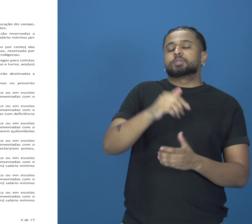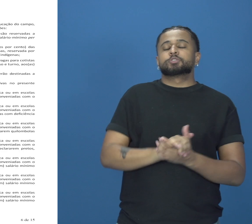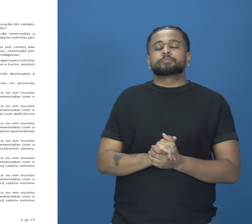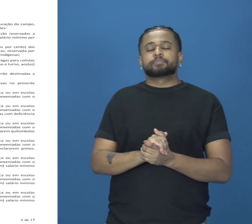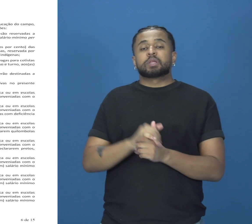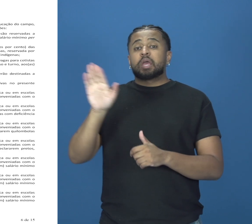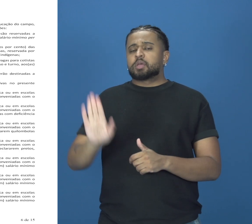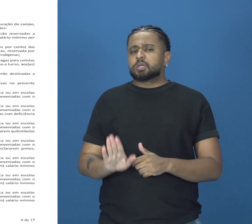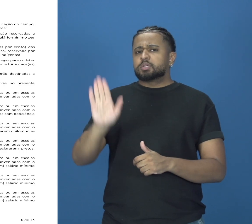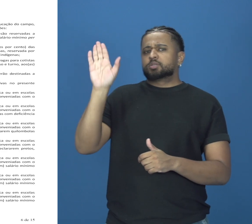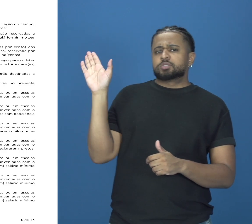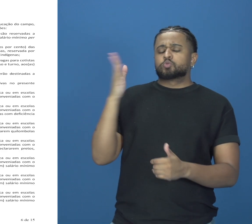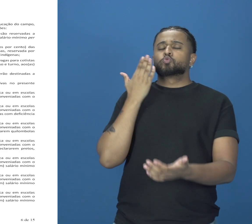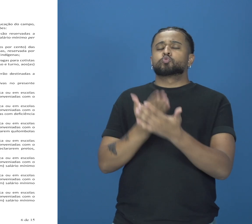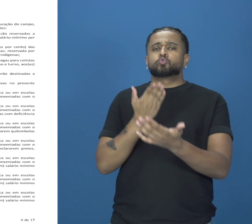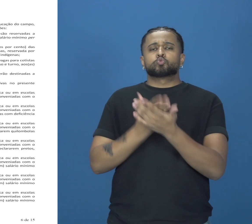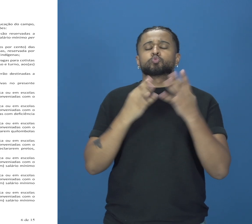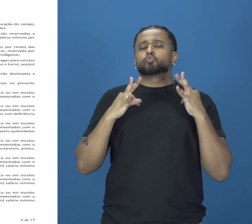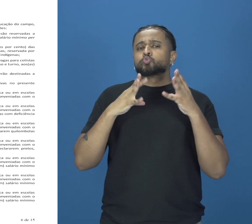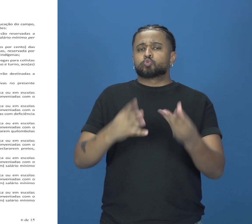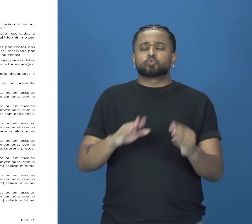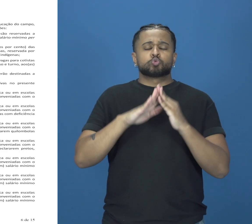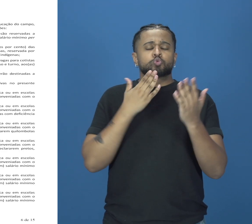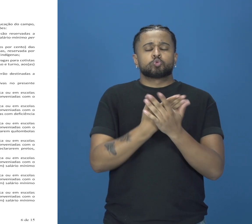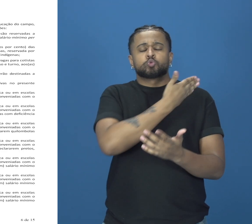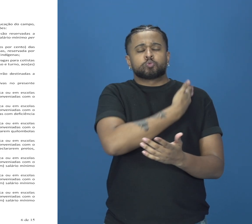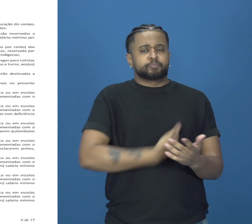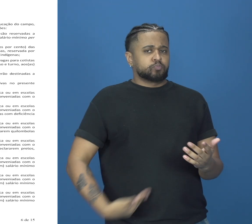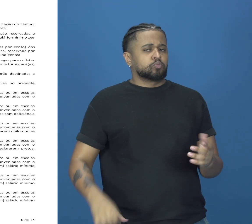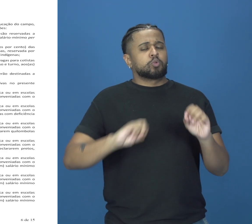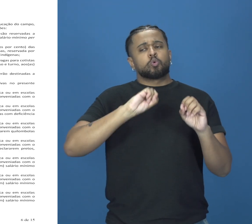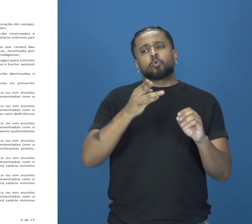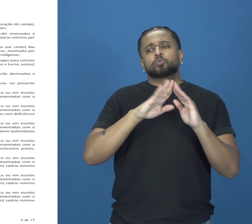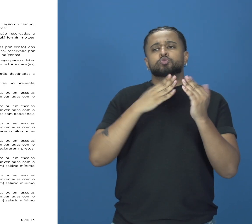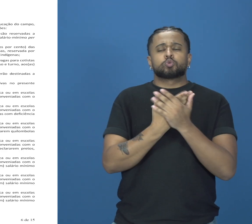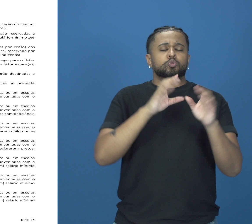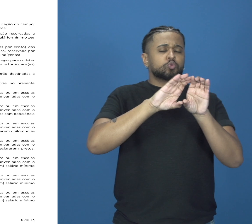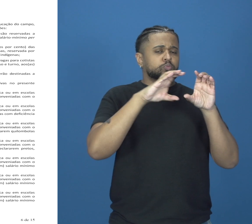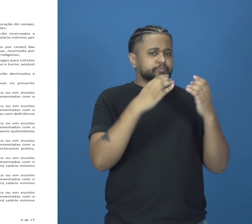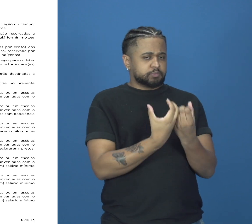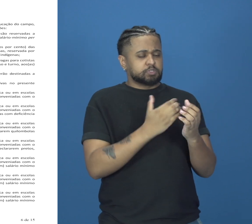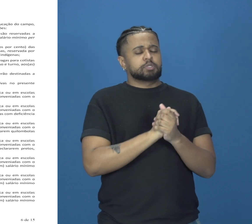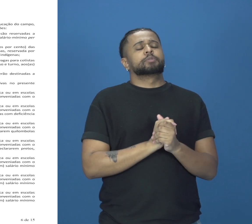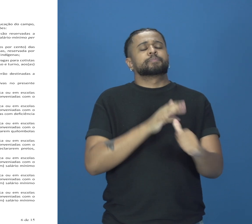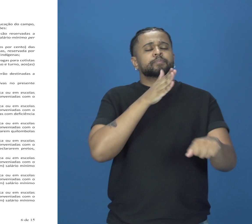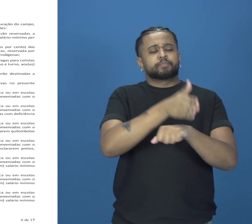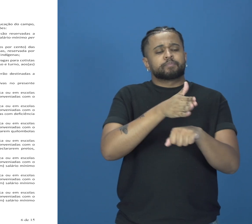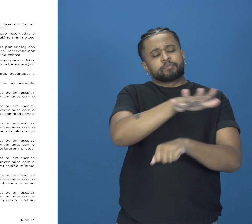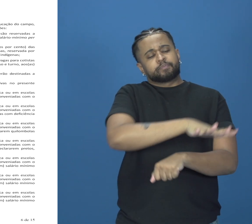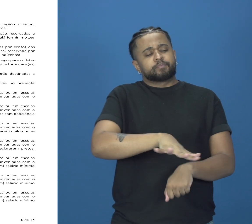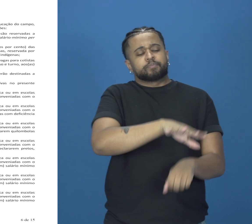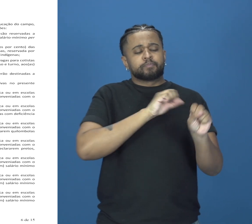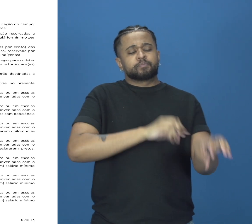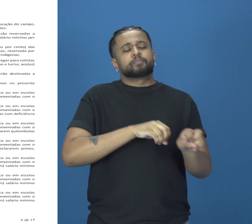6.2.7. Candidatos que estudaram integralmente em escola pública ou em escolas comunitárias que atuam no âmbito